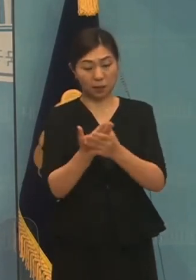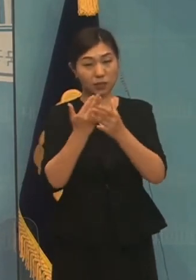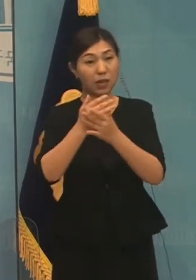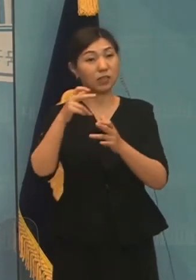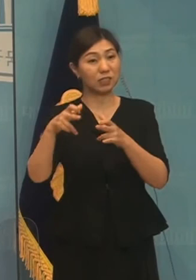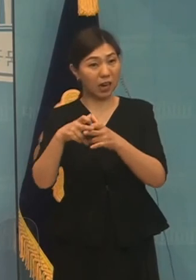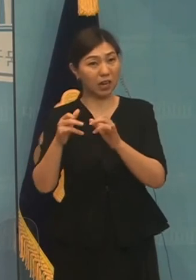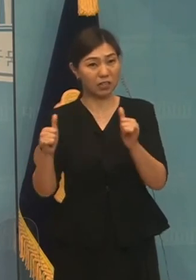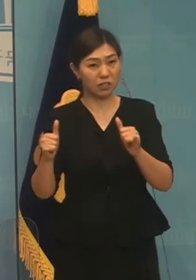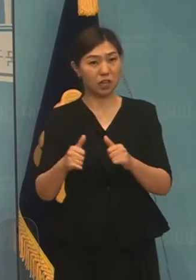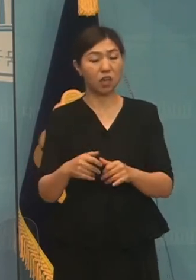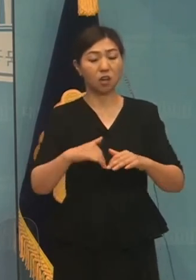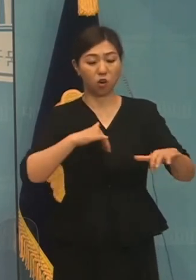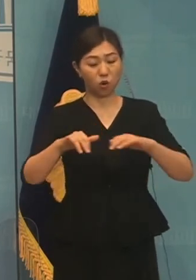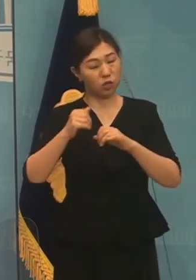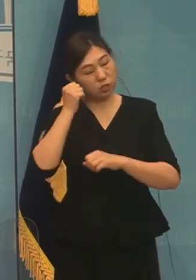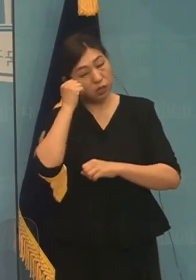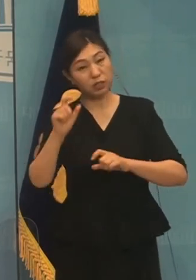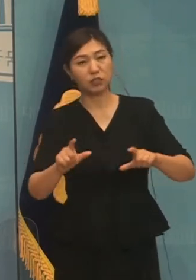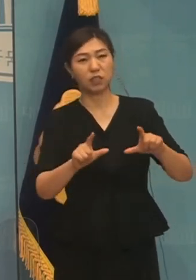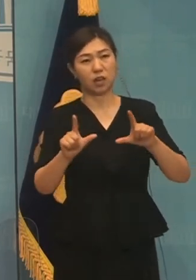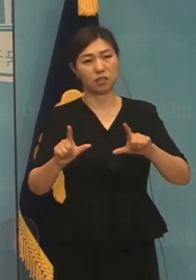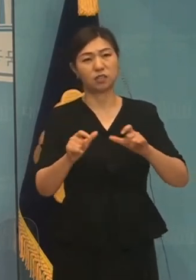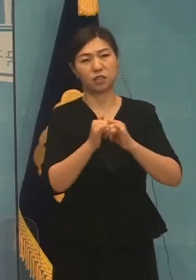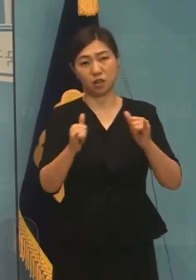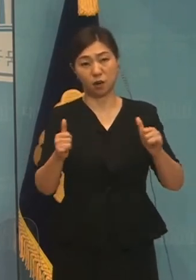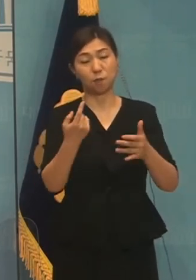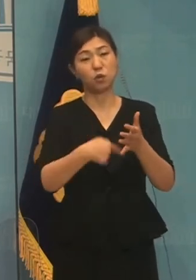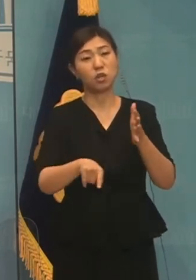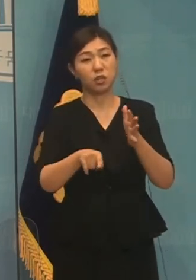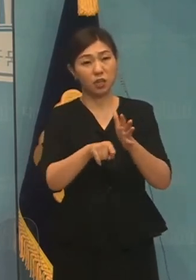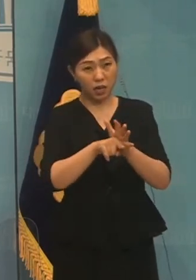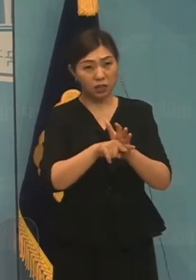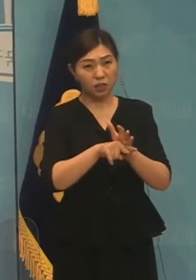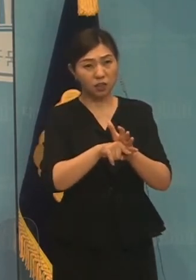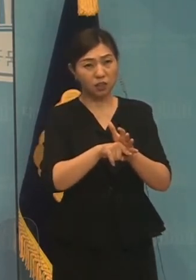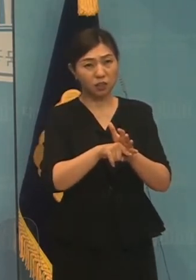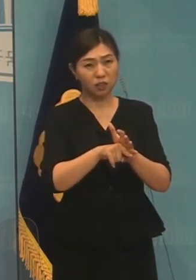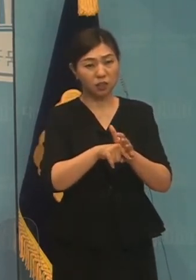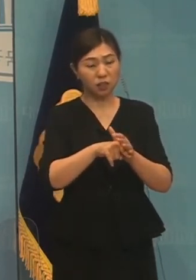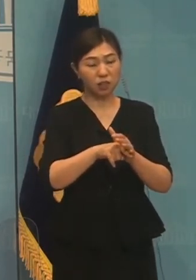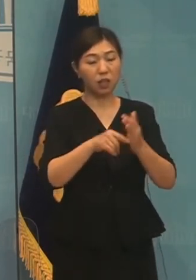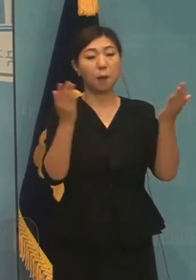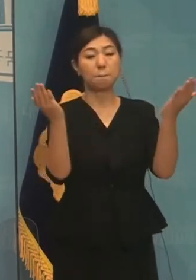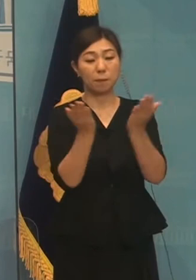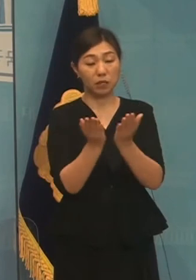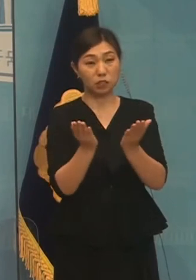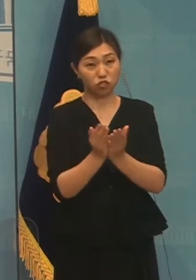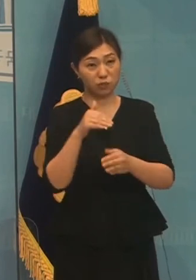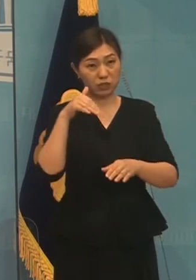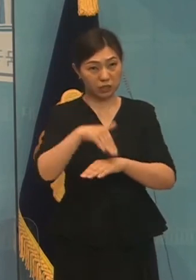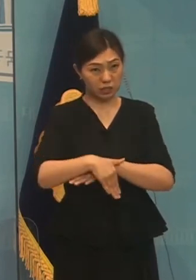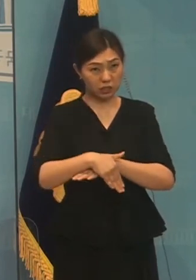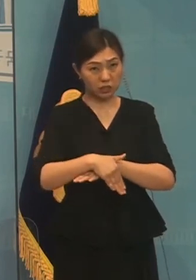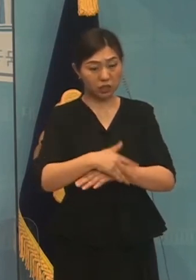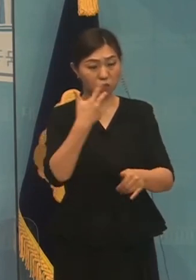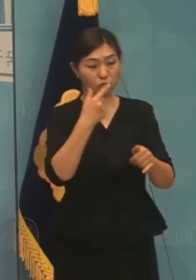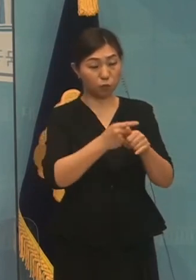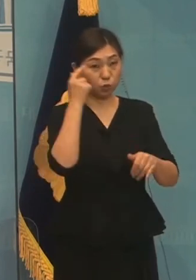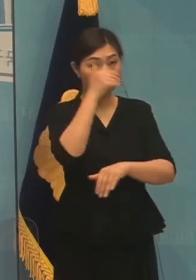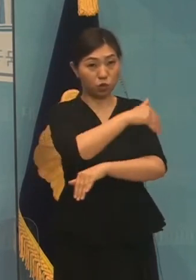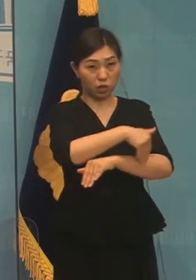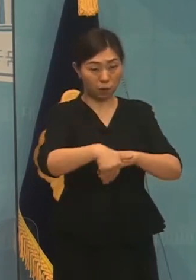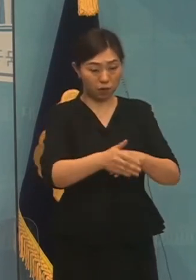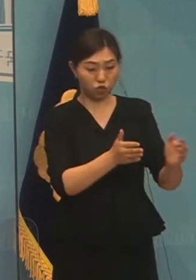예약과 접종 기관에 대한 내원이 어려운 접종 사각지대에 맞춤형 접종 계획을